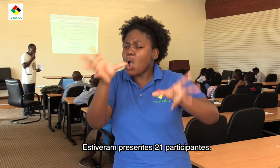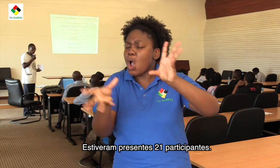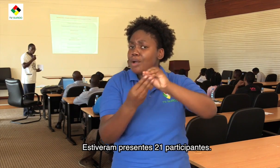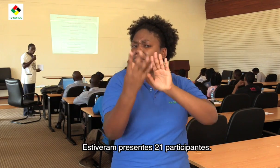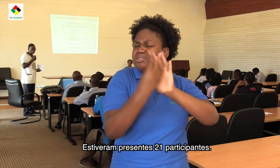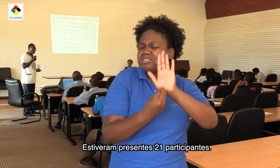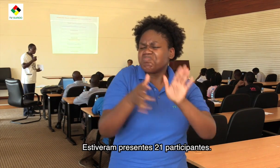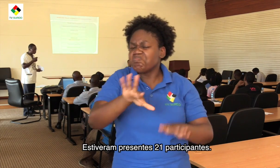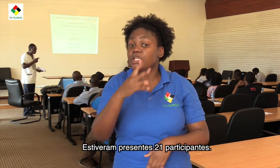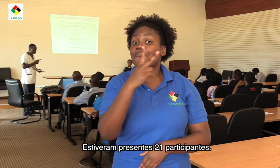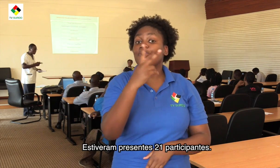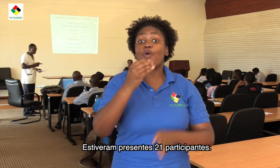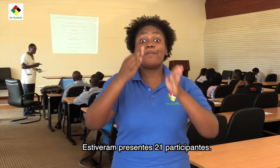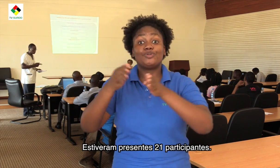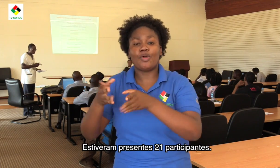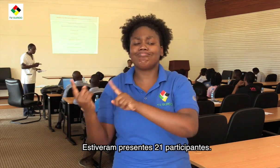Estiveram presentes 21 participantes.